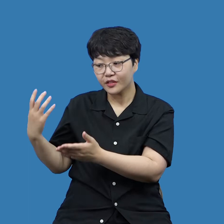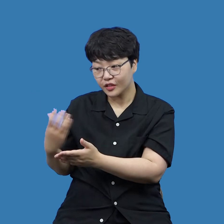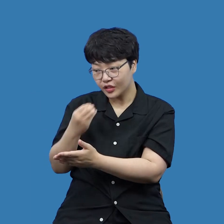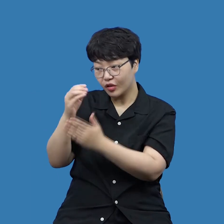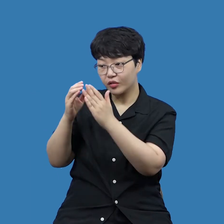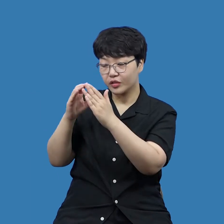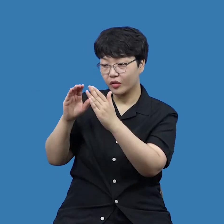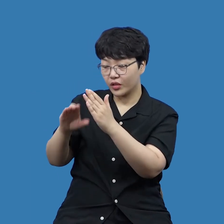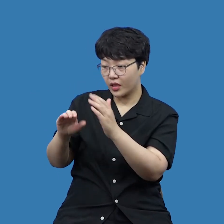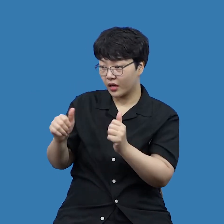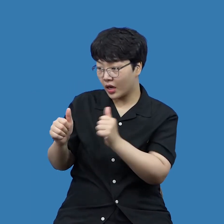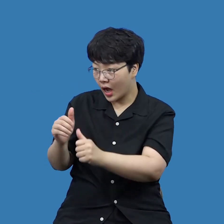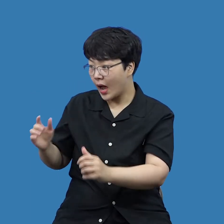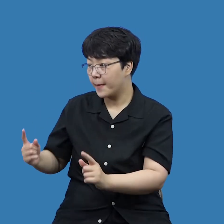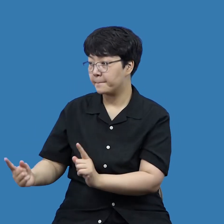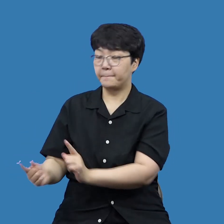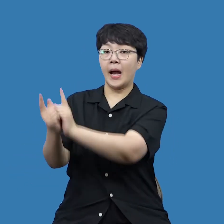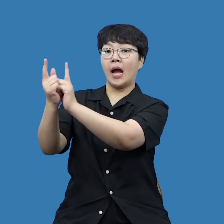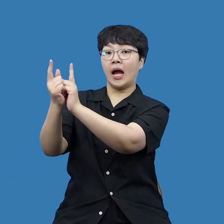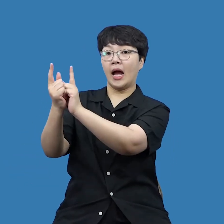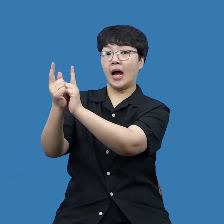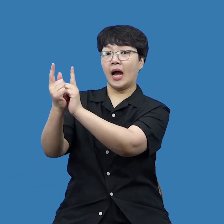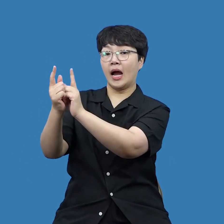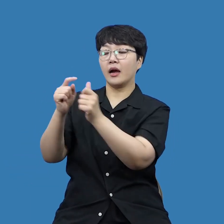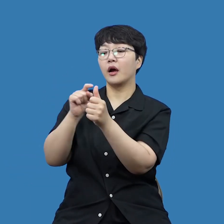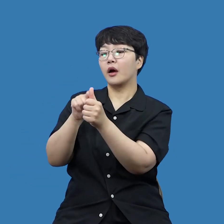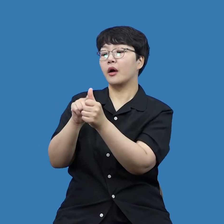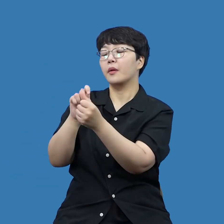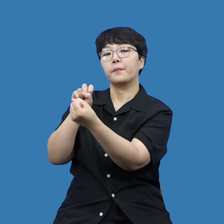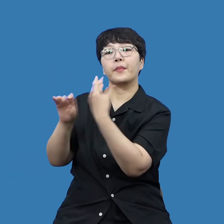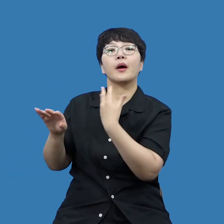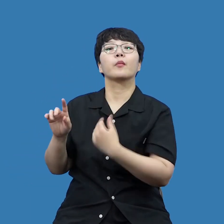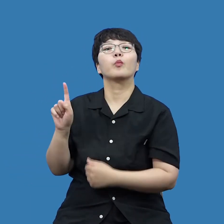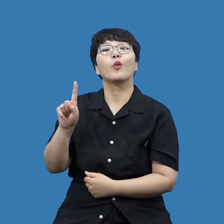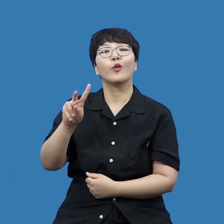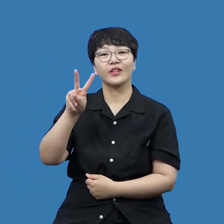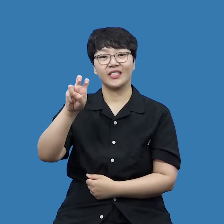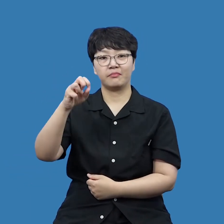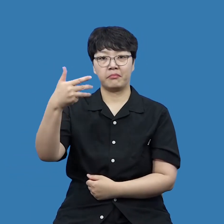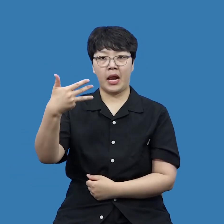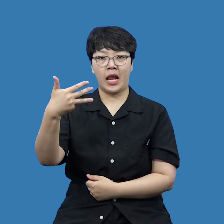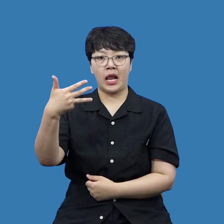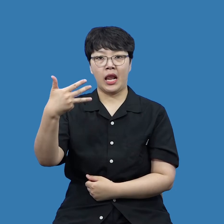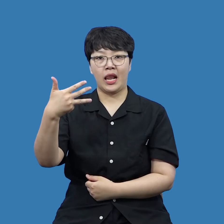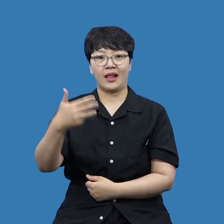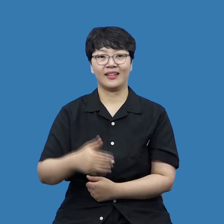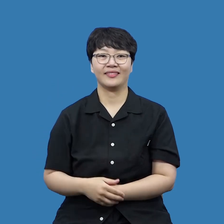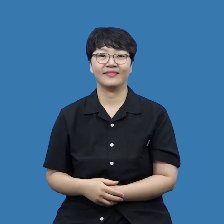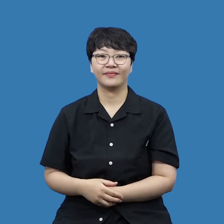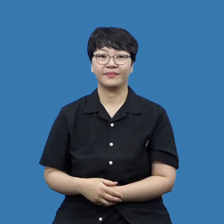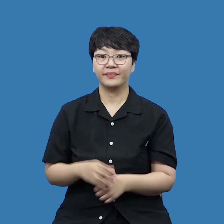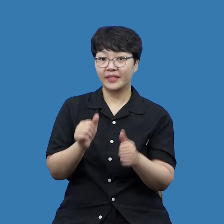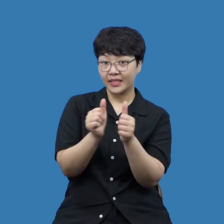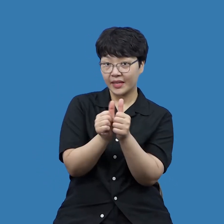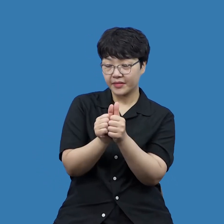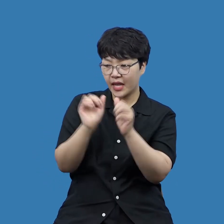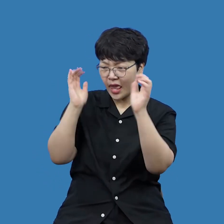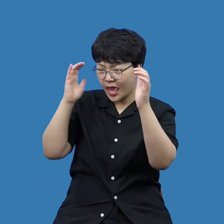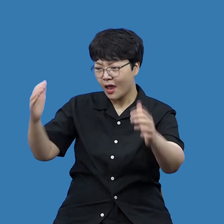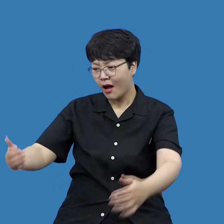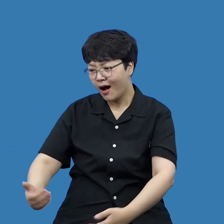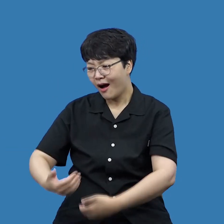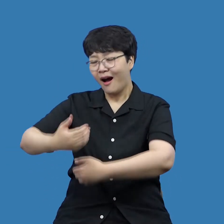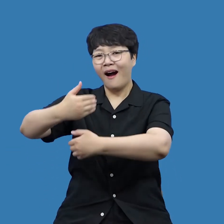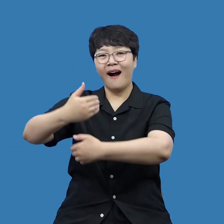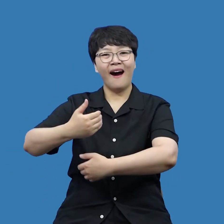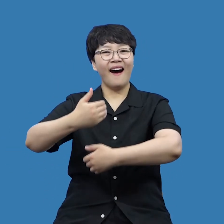맞이하자마자 한 일이 뭐예요? 시므온이 한 일이 28절 이하를 주목하십시오. 시므온이 아기를